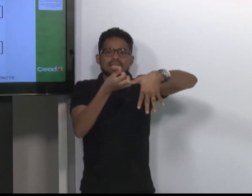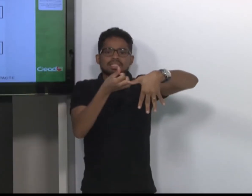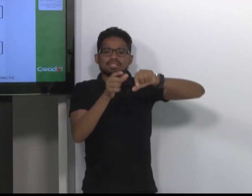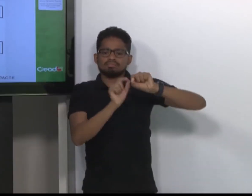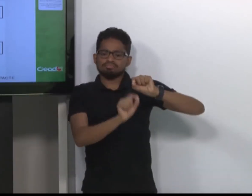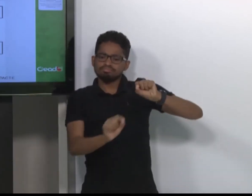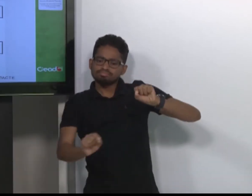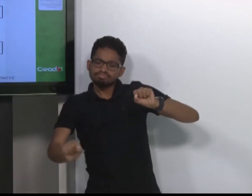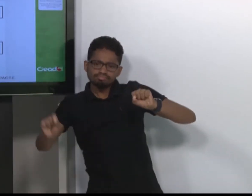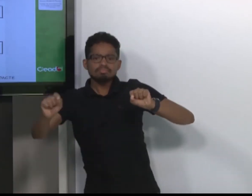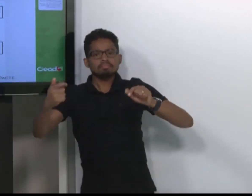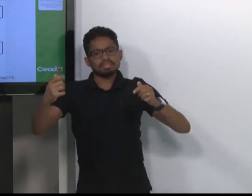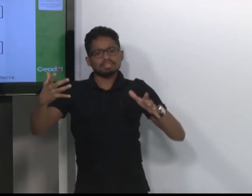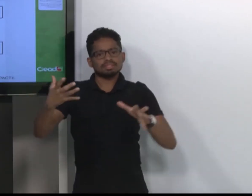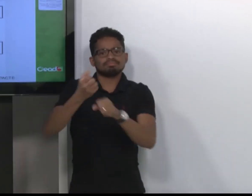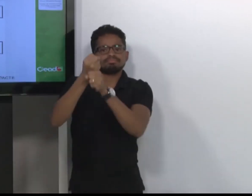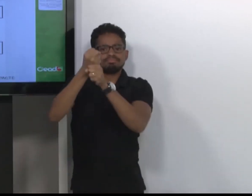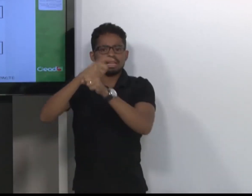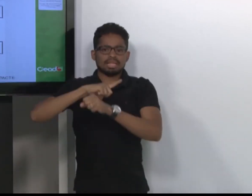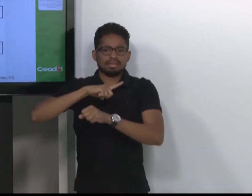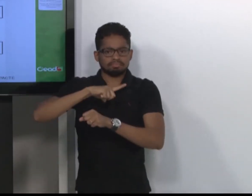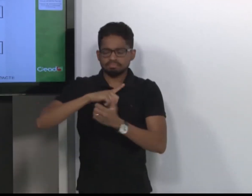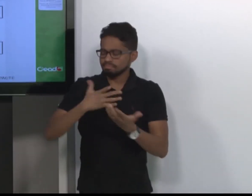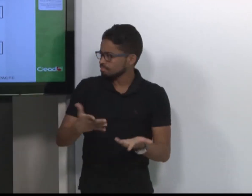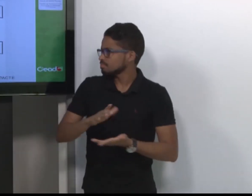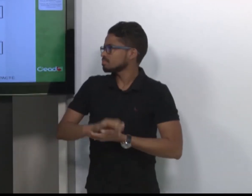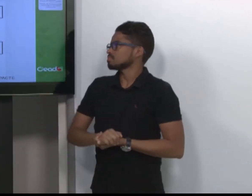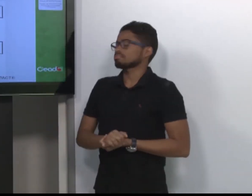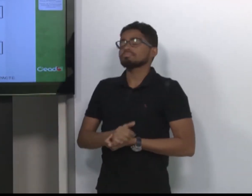as subcompetências, que vão compor.